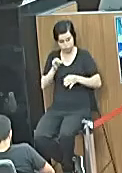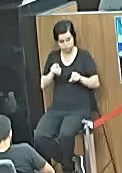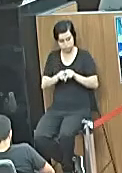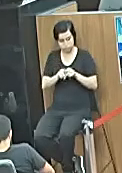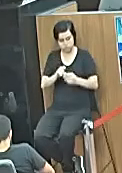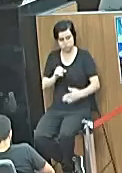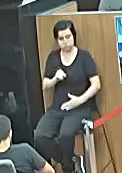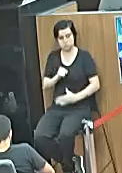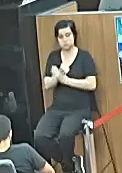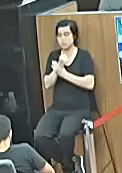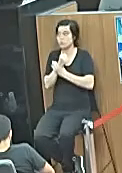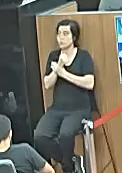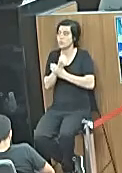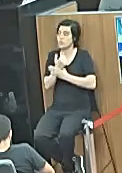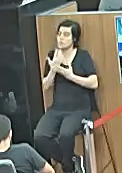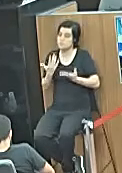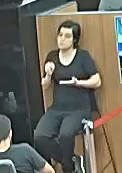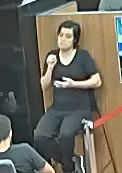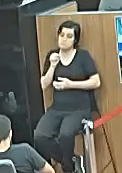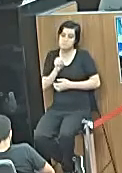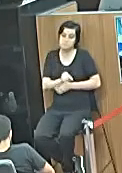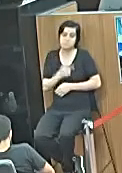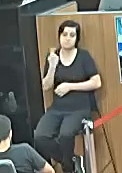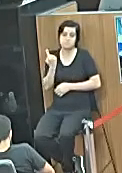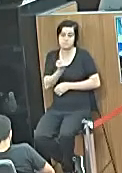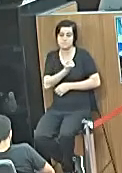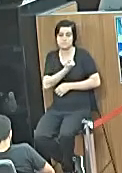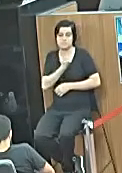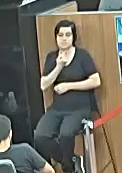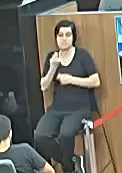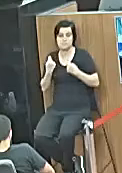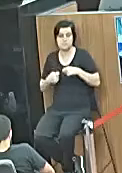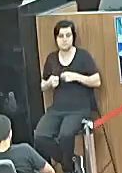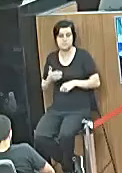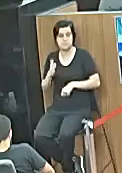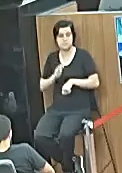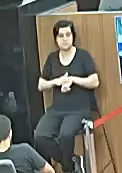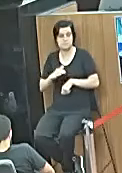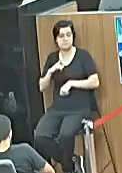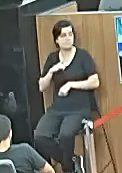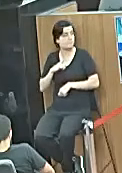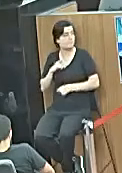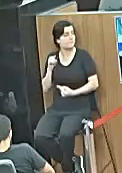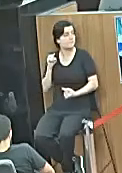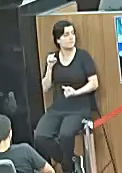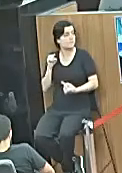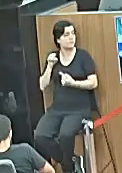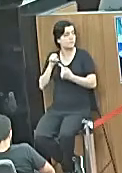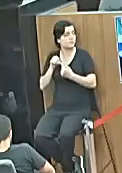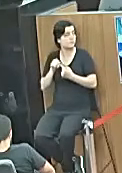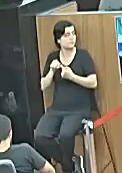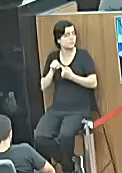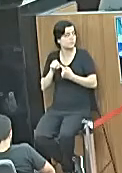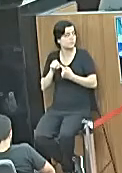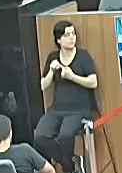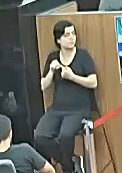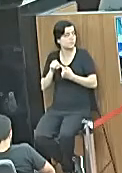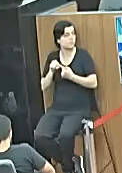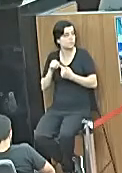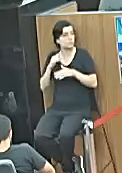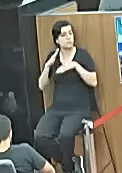pública é que nós propusemos que acrescentasse na finalidade da ação é que a